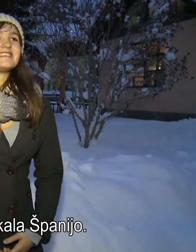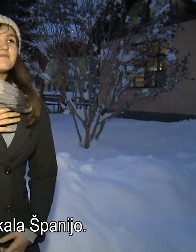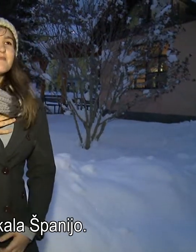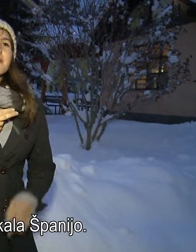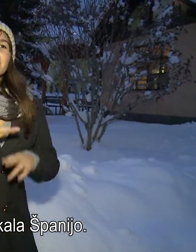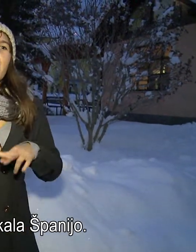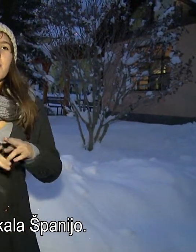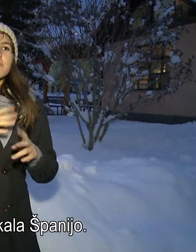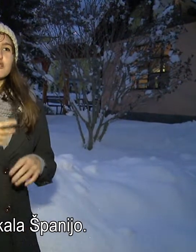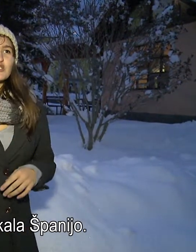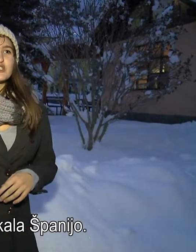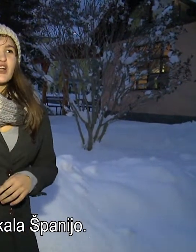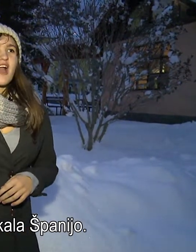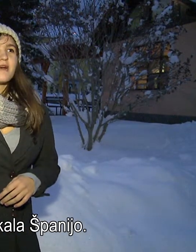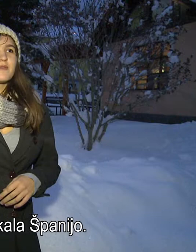Potovanju.